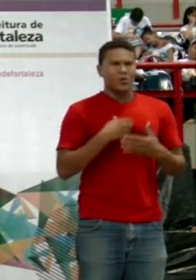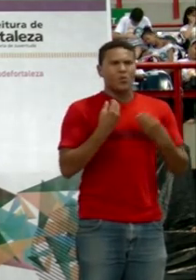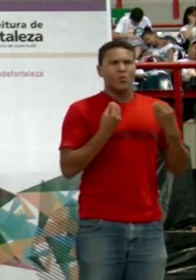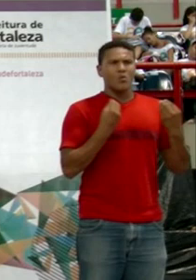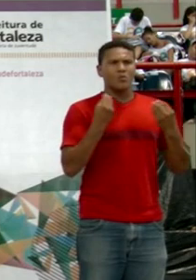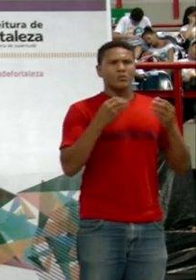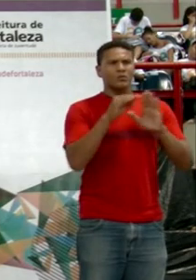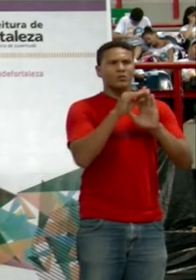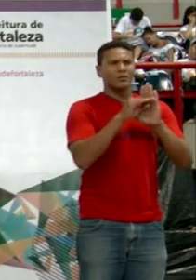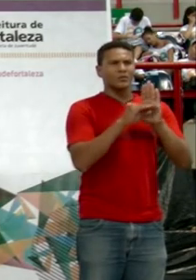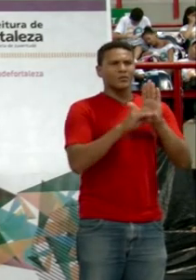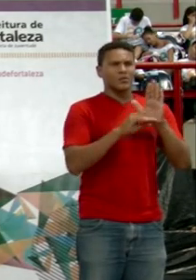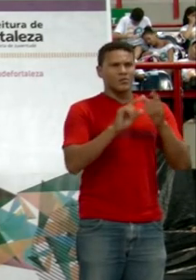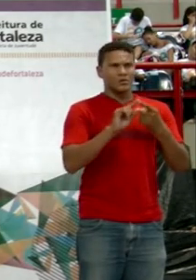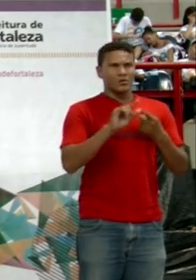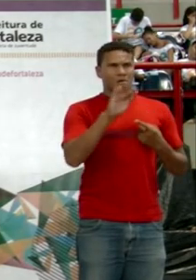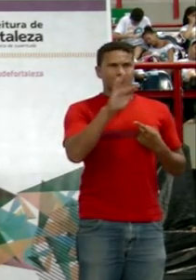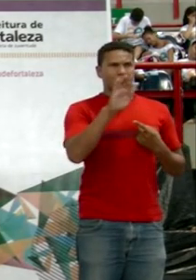equação aí? O